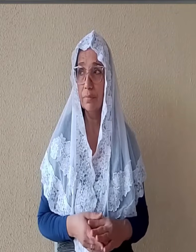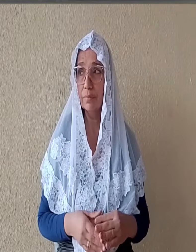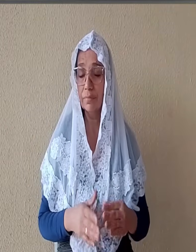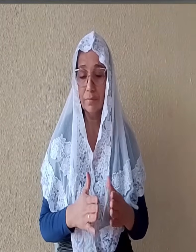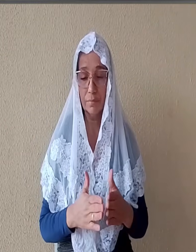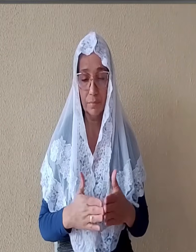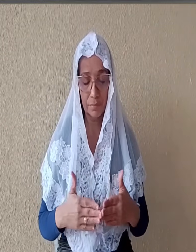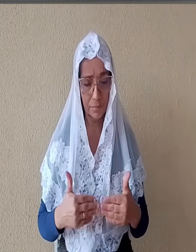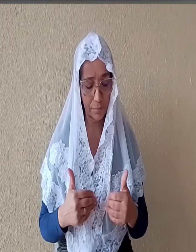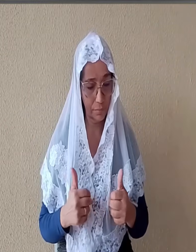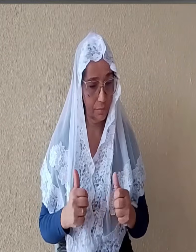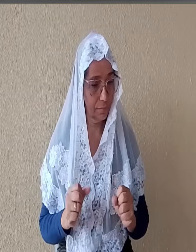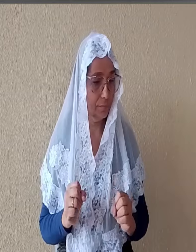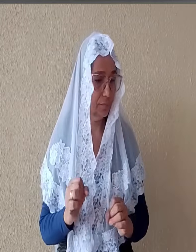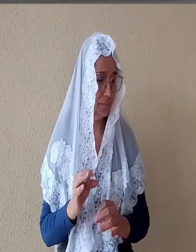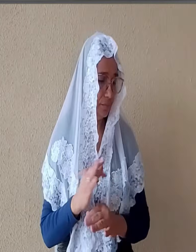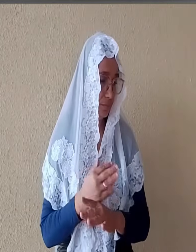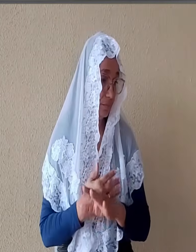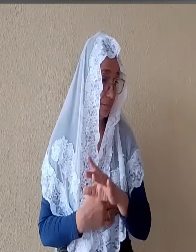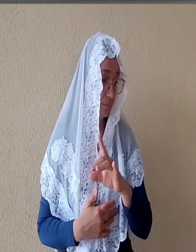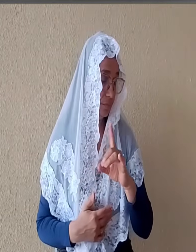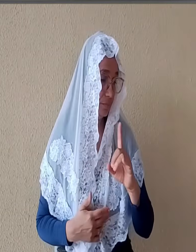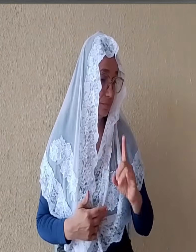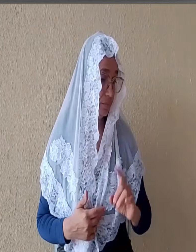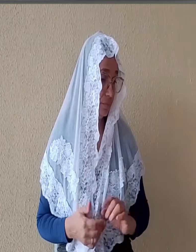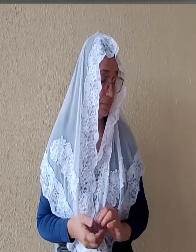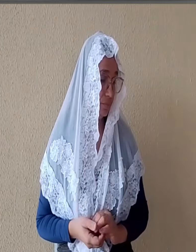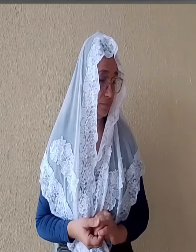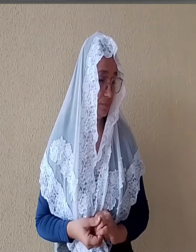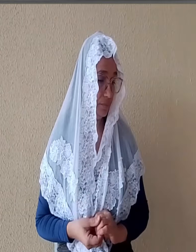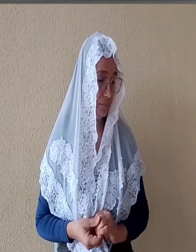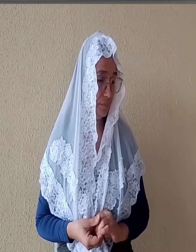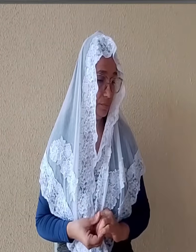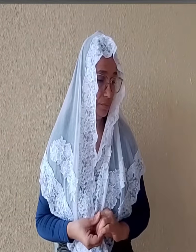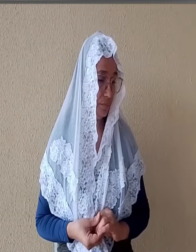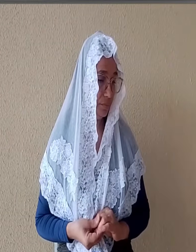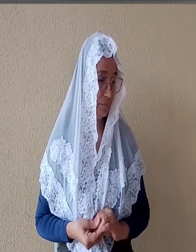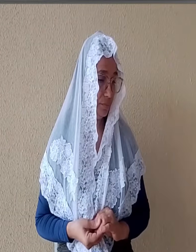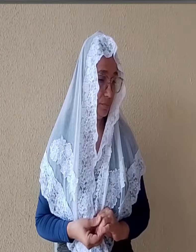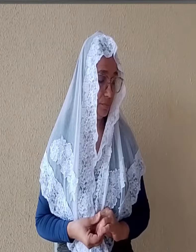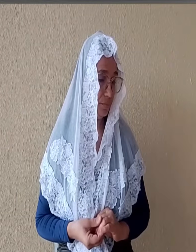aí. Aleluia, Jesus. Aleluia, Jesus.